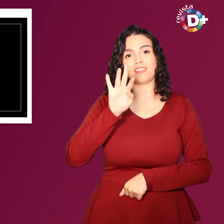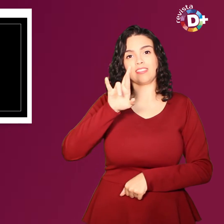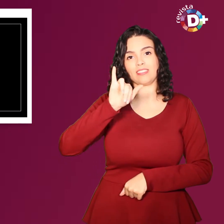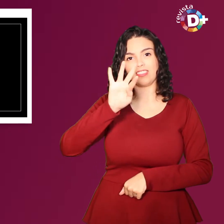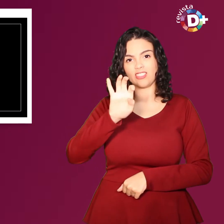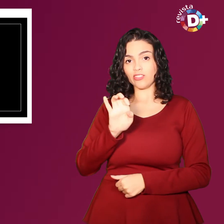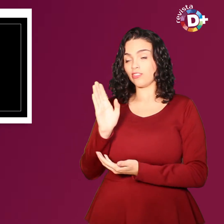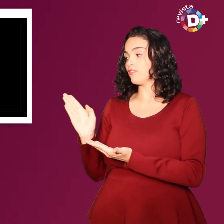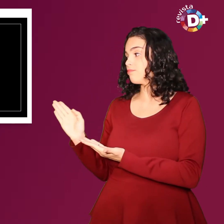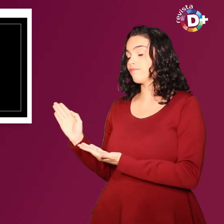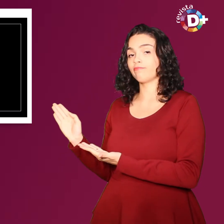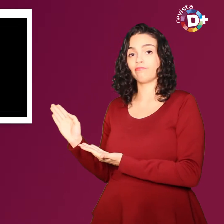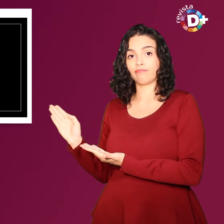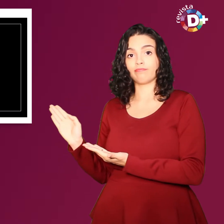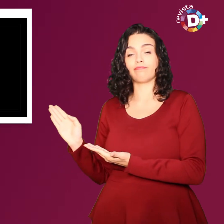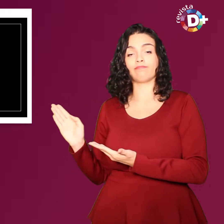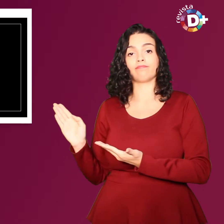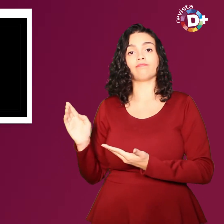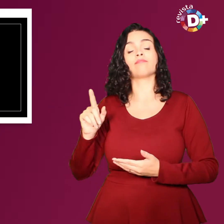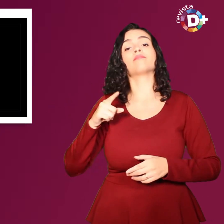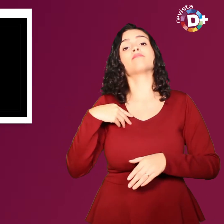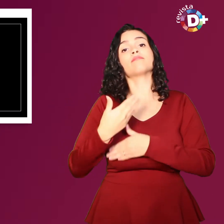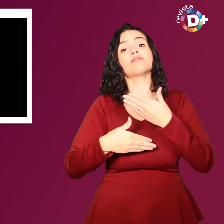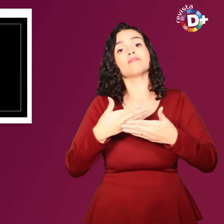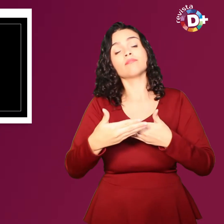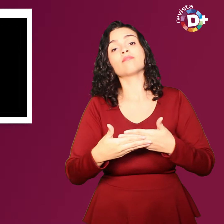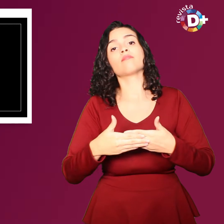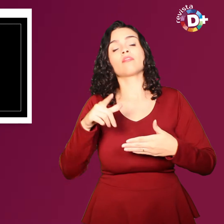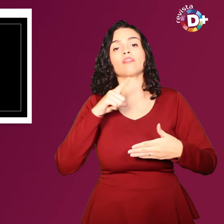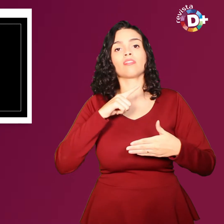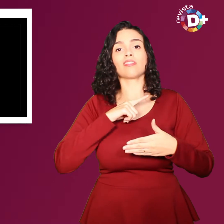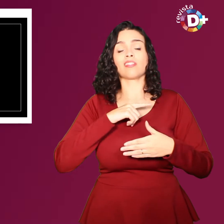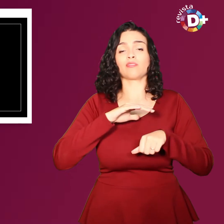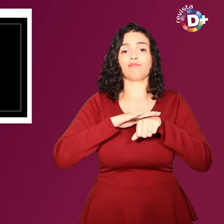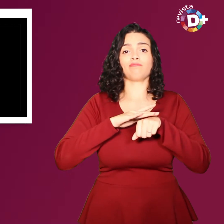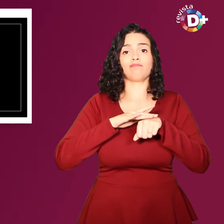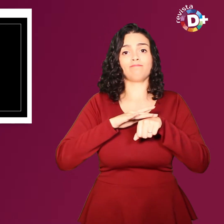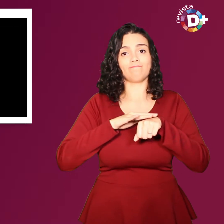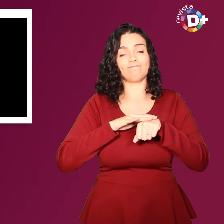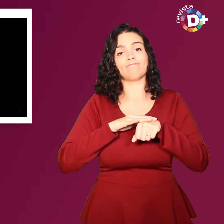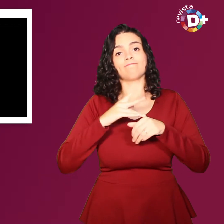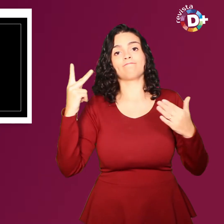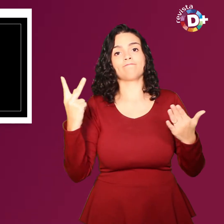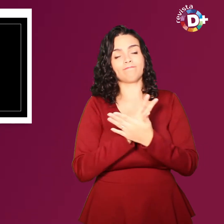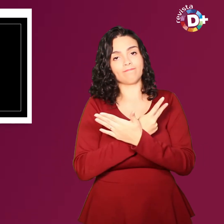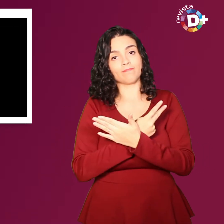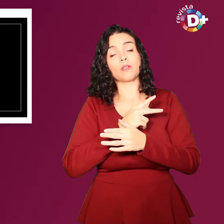de Takayasu, vasculite crônica desencadeada por uma reação autoimune em